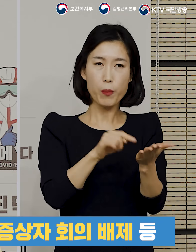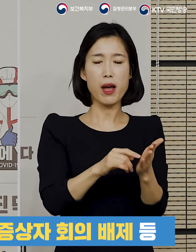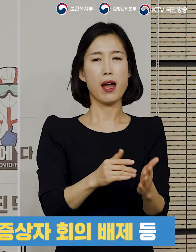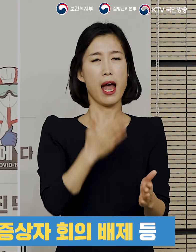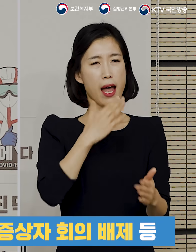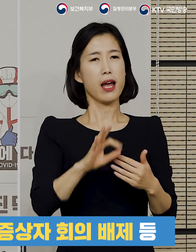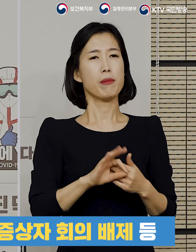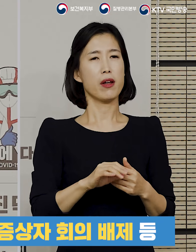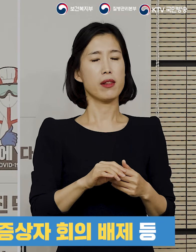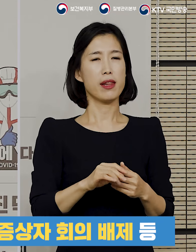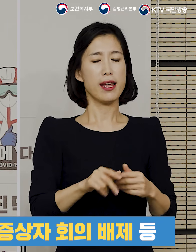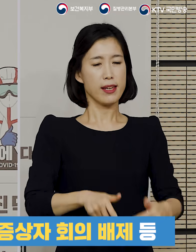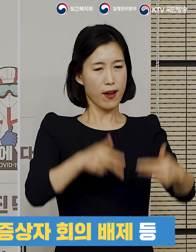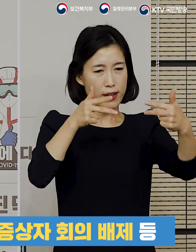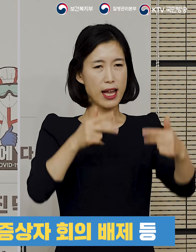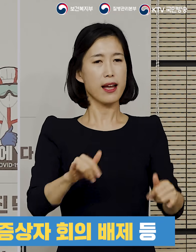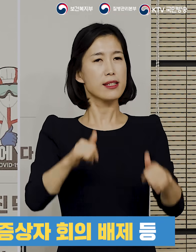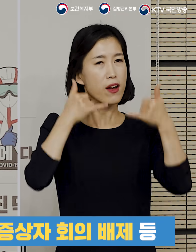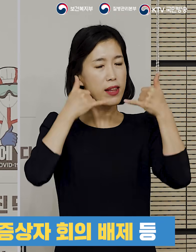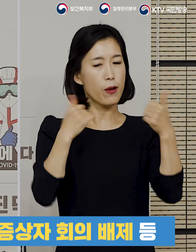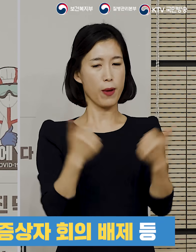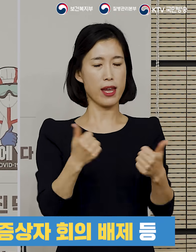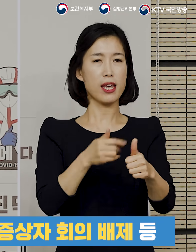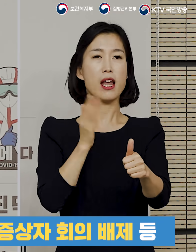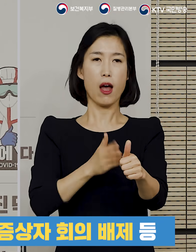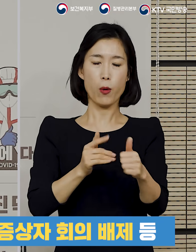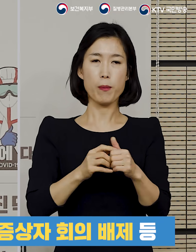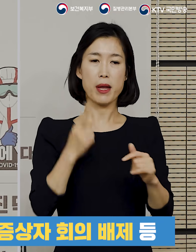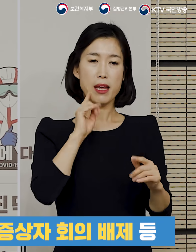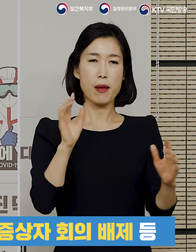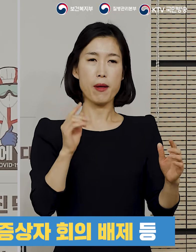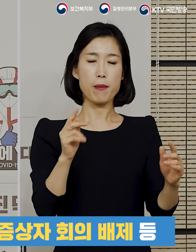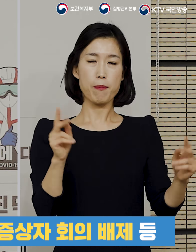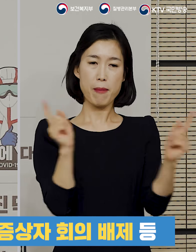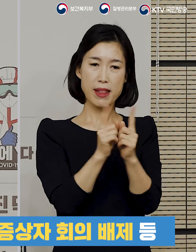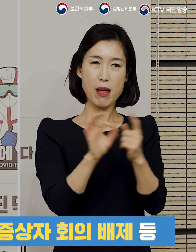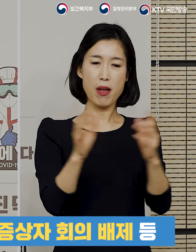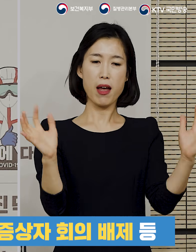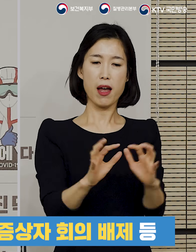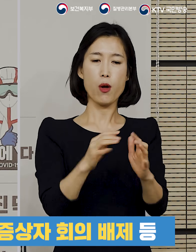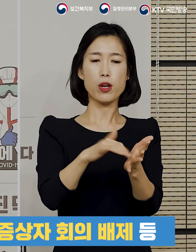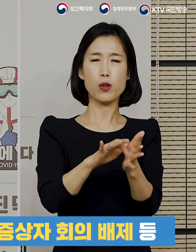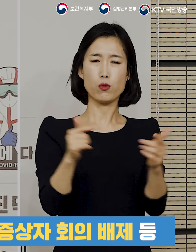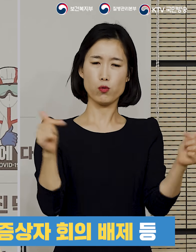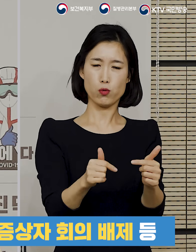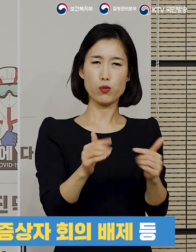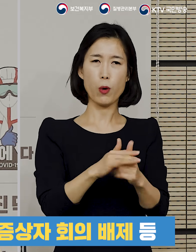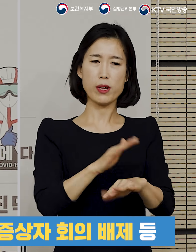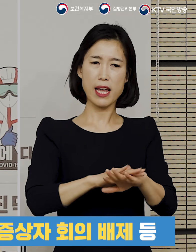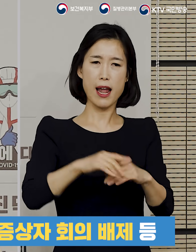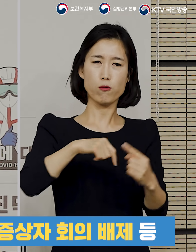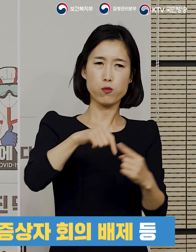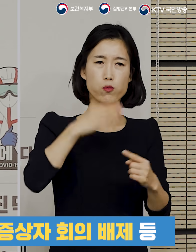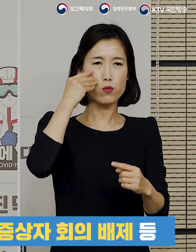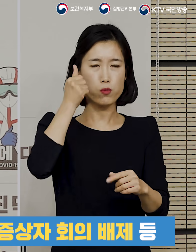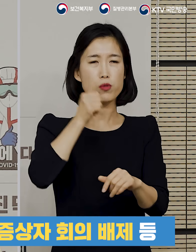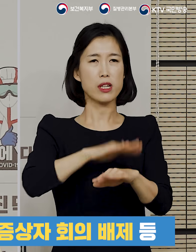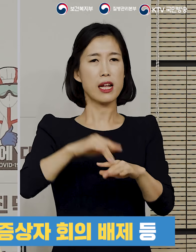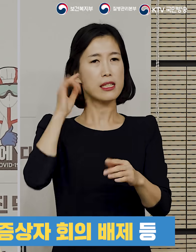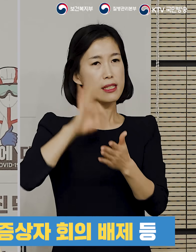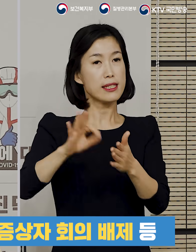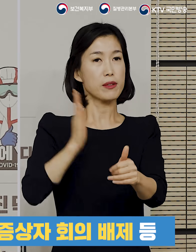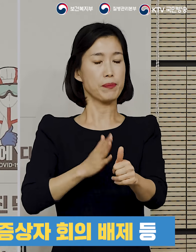따르면 가급적 영상과 전화회의를 활용하고 참석 인원을 최소화하고 효율적으로 진행하여야 합니다.